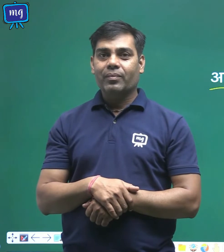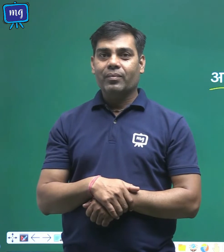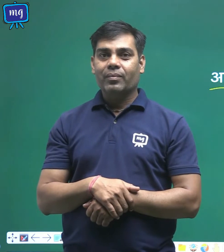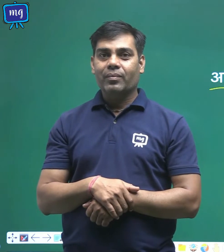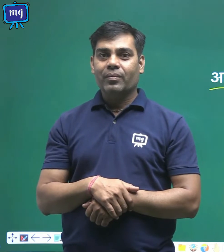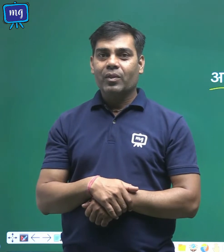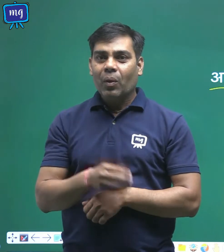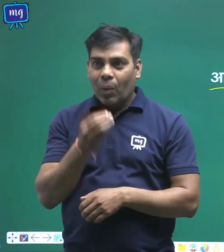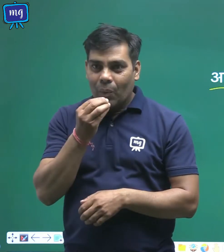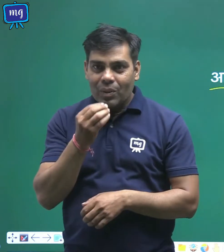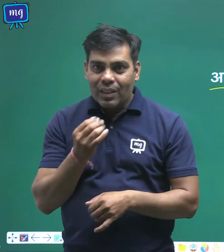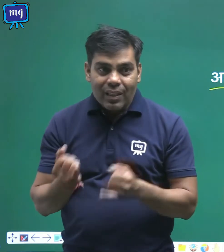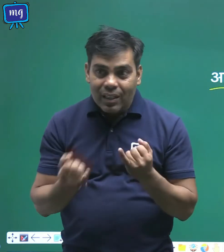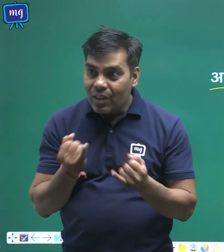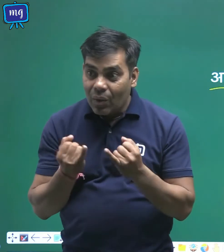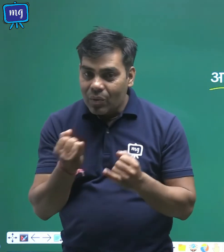भोजन की तलाश में